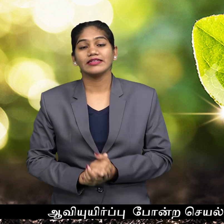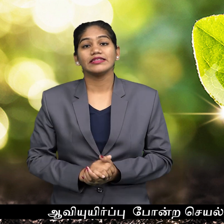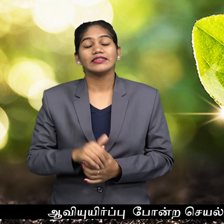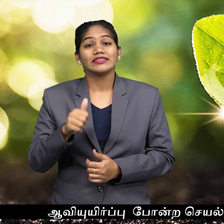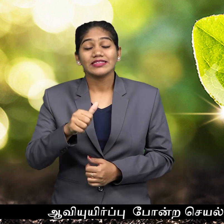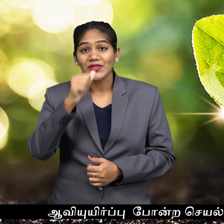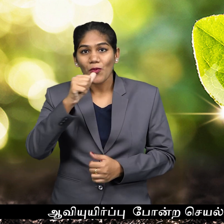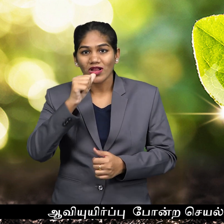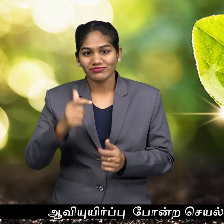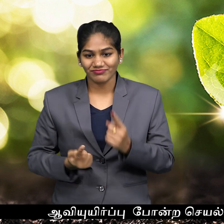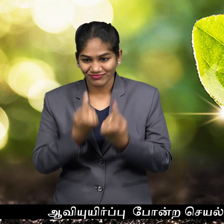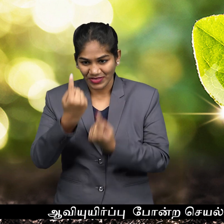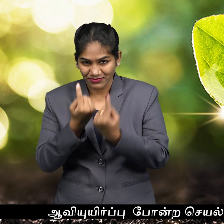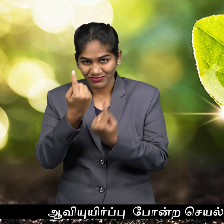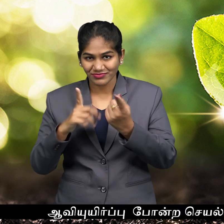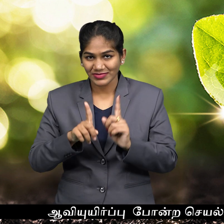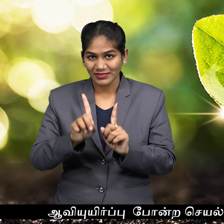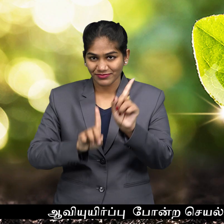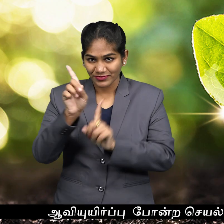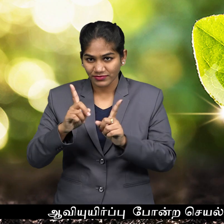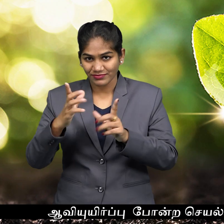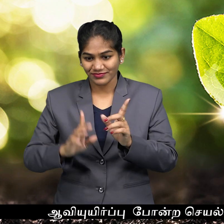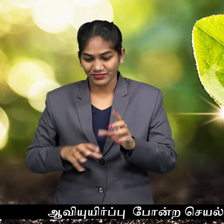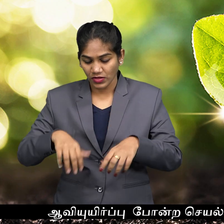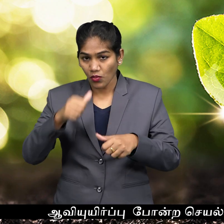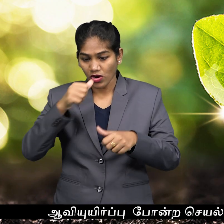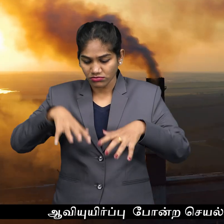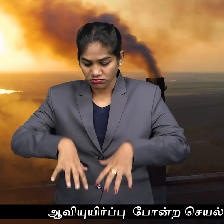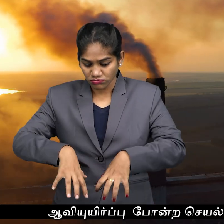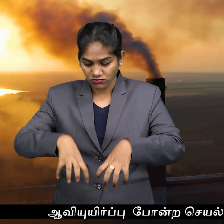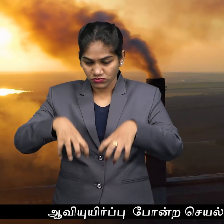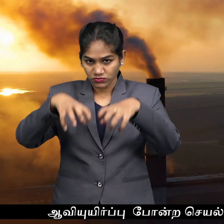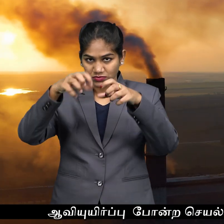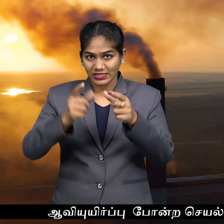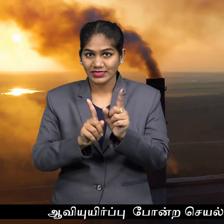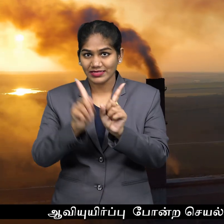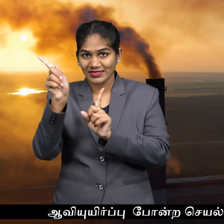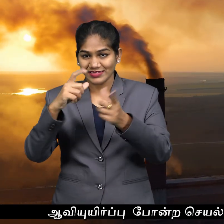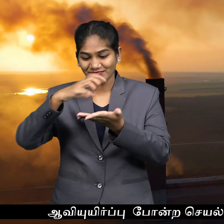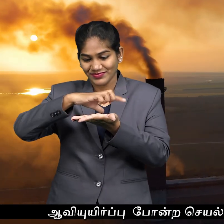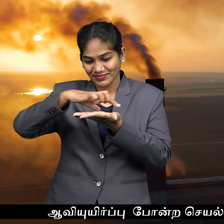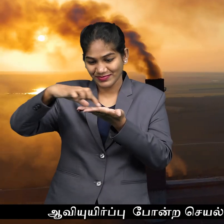ஆவி ஈர்ப்பு போன்ற செயல்முறைகளை பற்றி நீங்கள் அறிந்திருப்பீர்கள்.